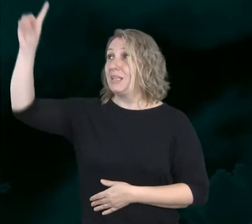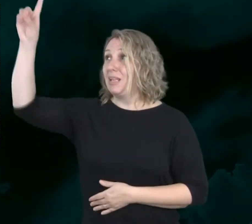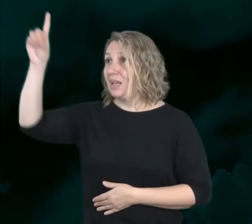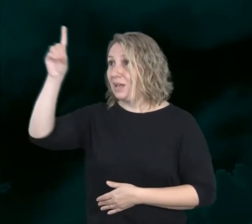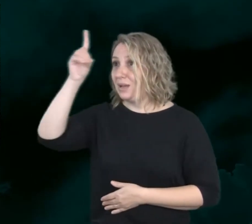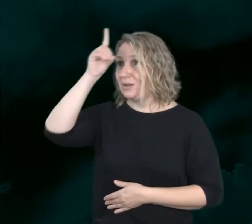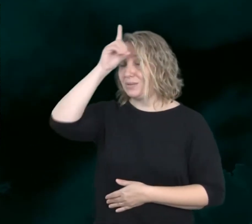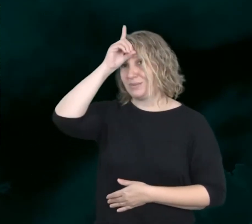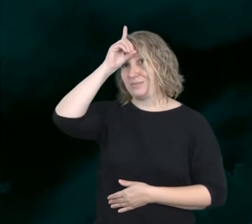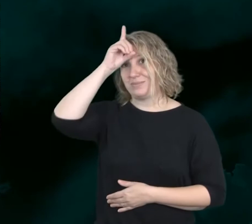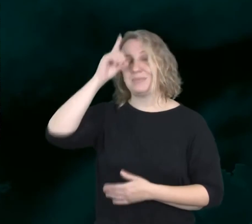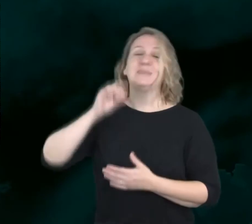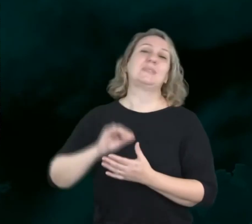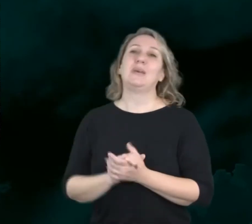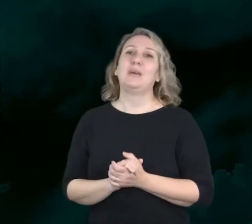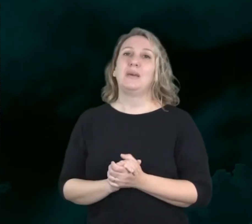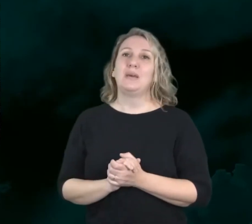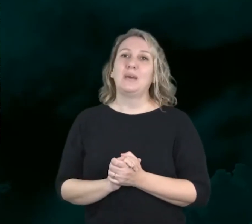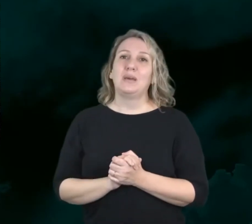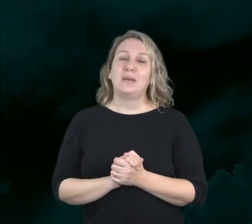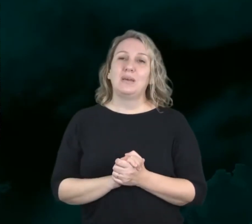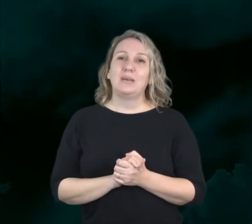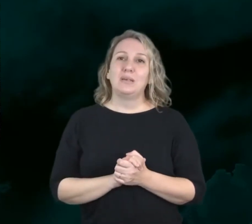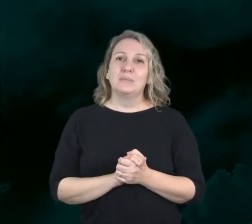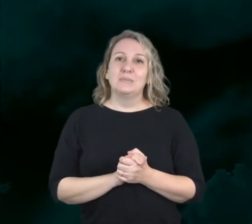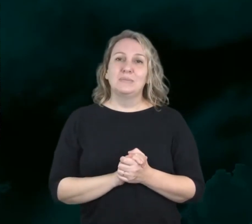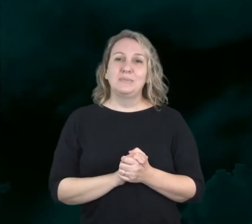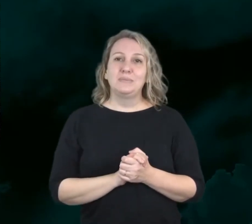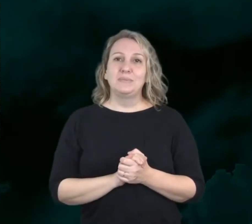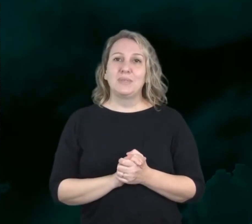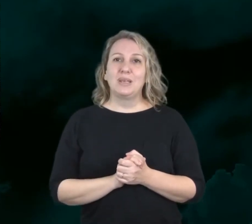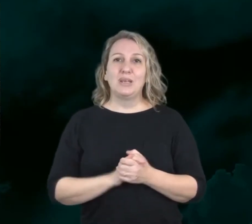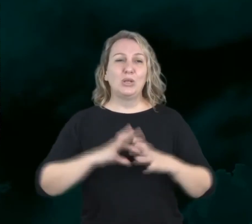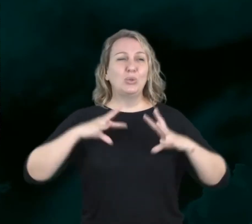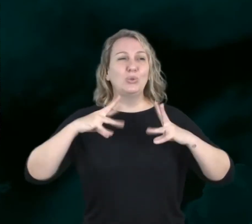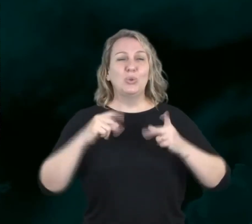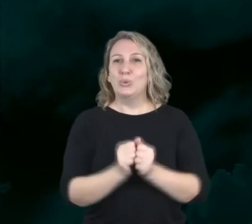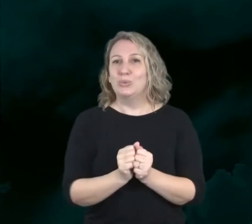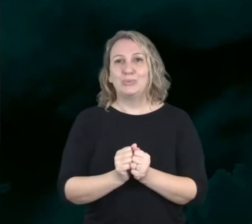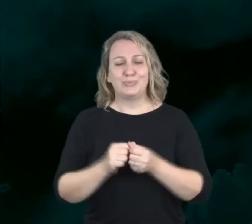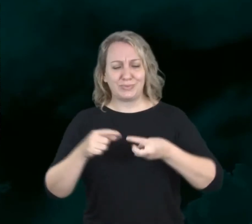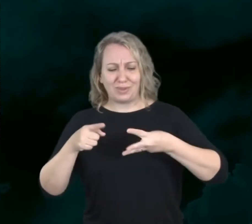à vontade em todos os cômodos